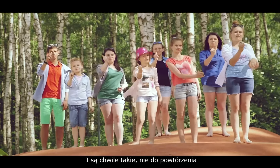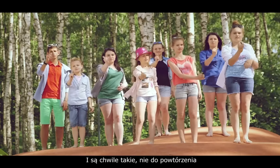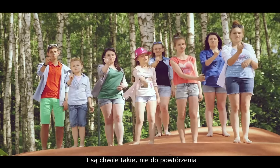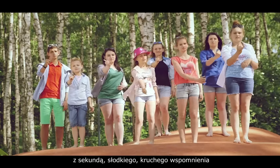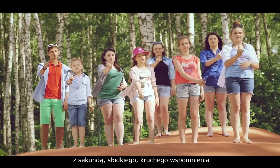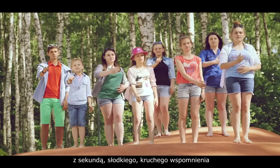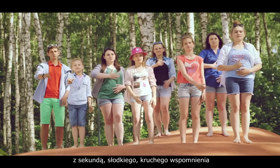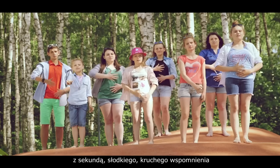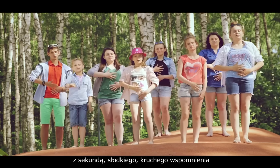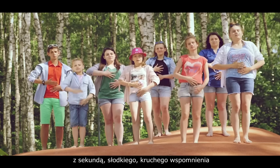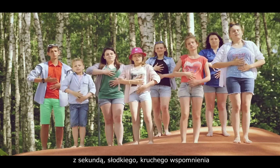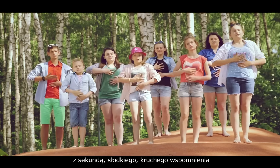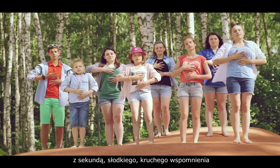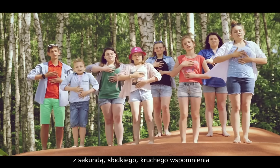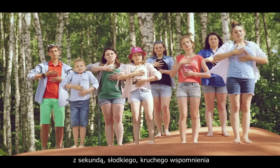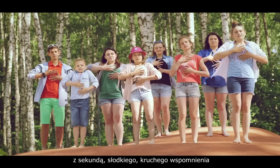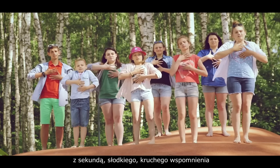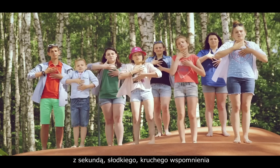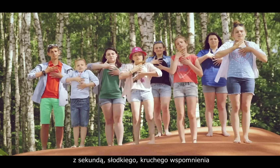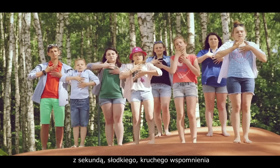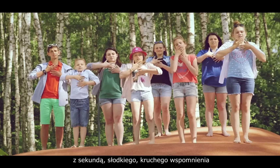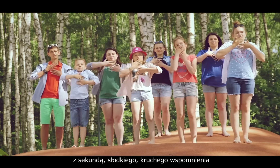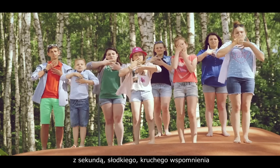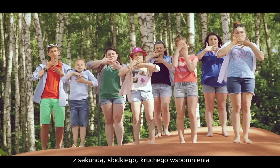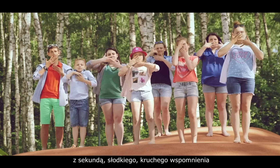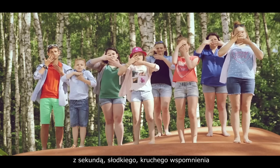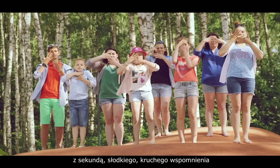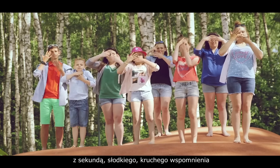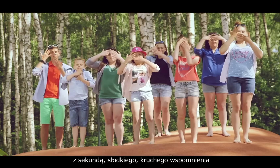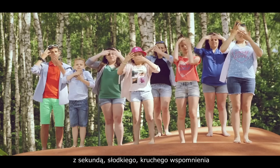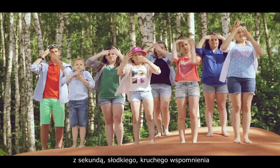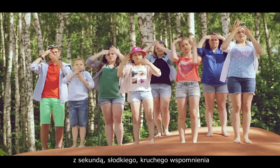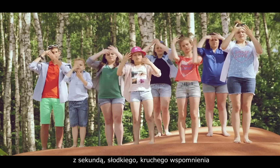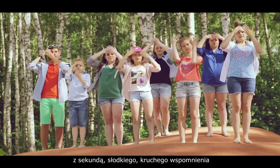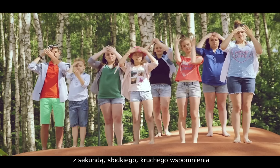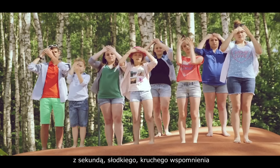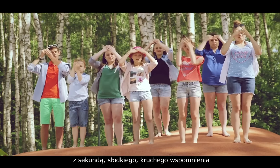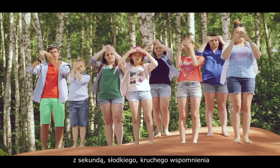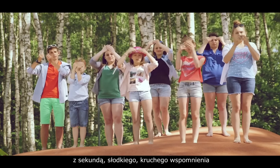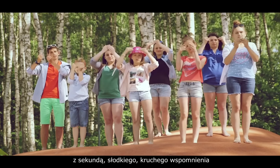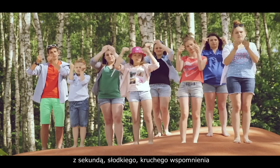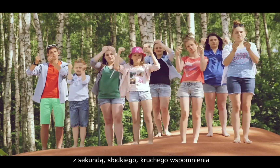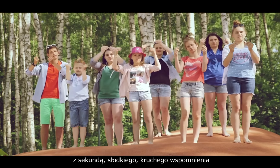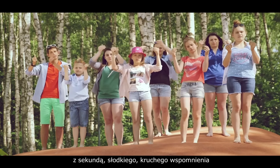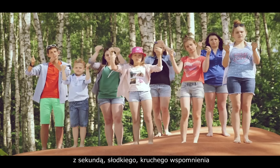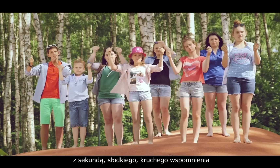Sekundo słodkiego, kruchego wspomnienia